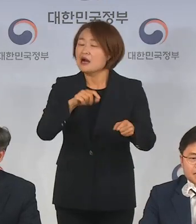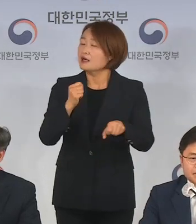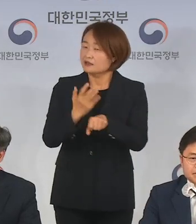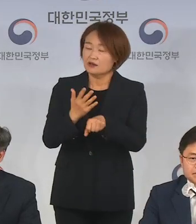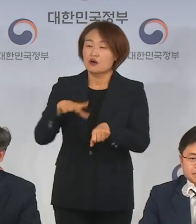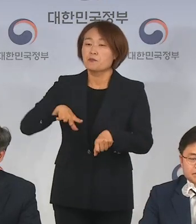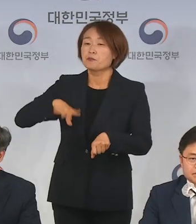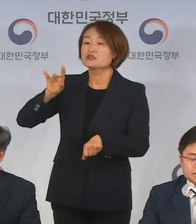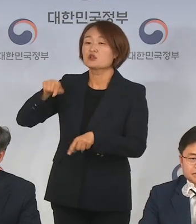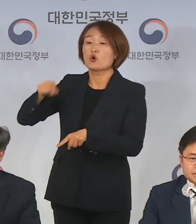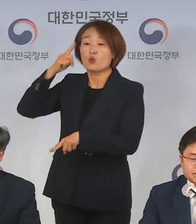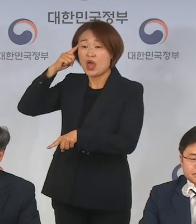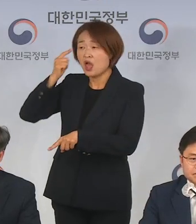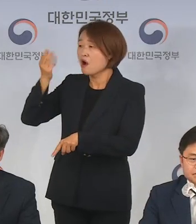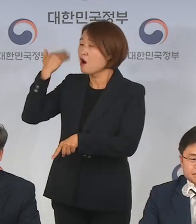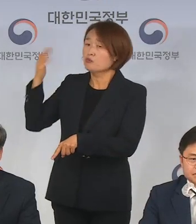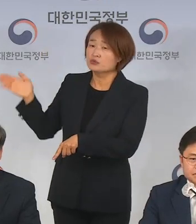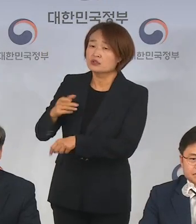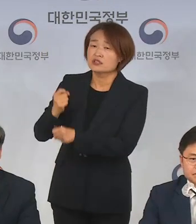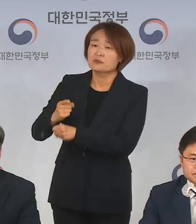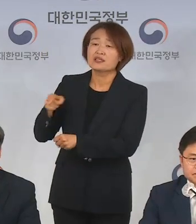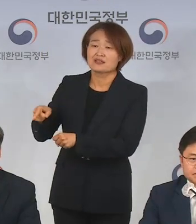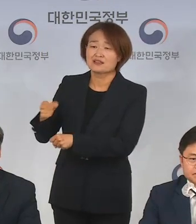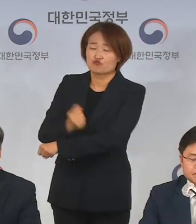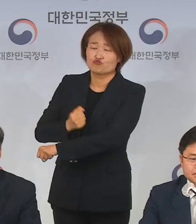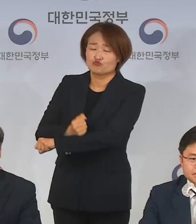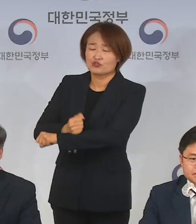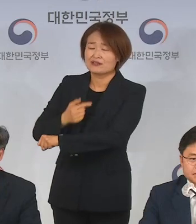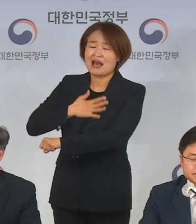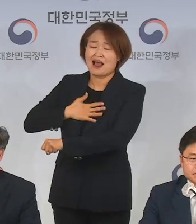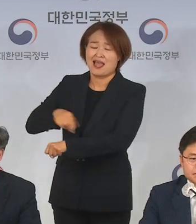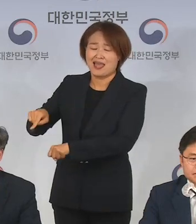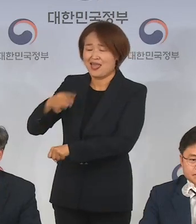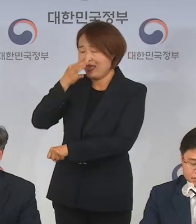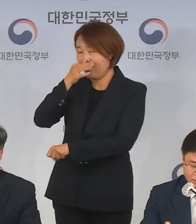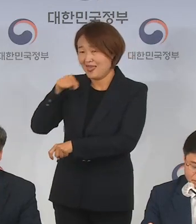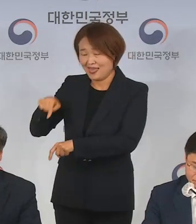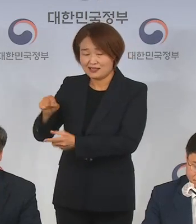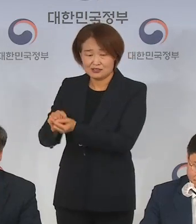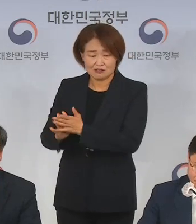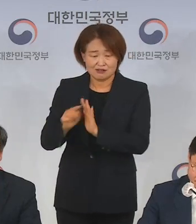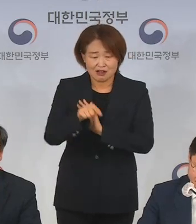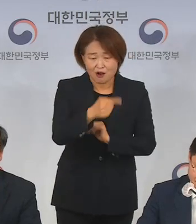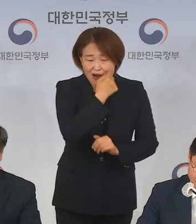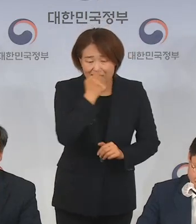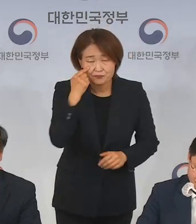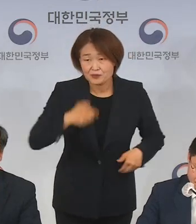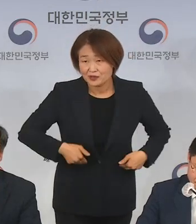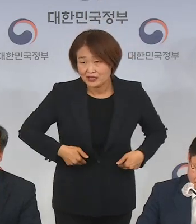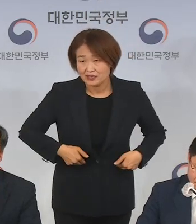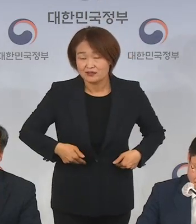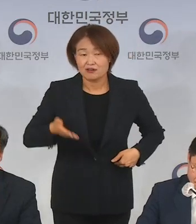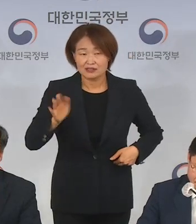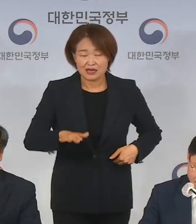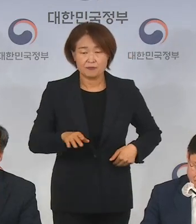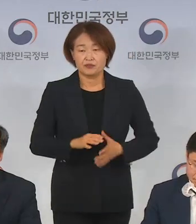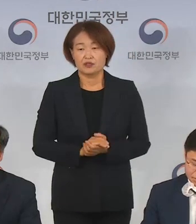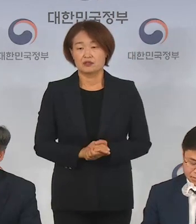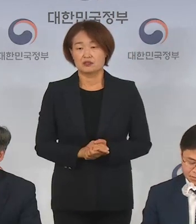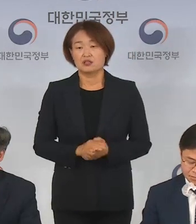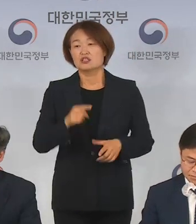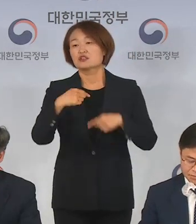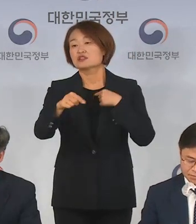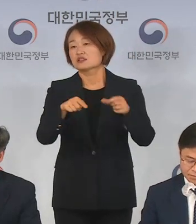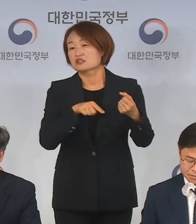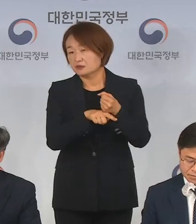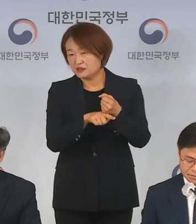우선적으로 일을 할 수 있도록 또 제대로 볼 수 있도록 이렇게 하는 게 중요하지 이걸 어떤 의미로 어떤